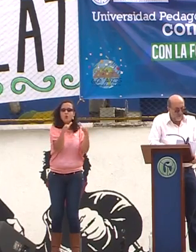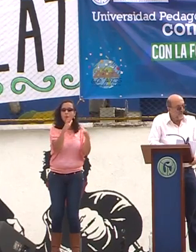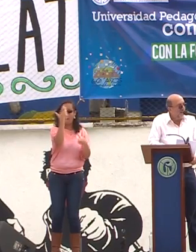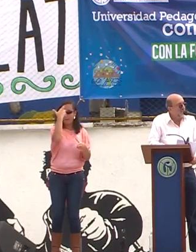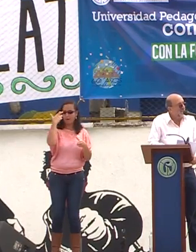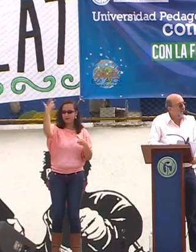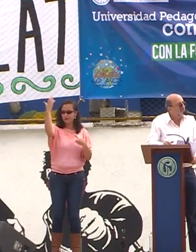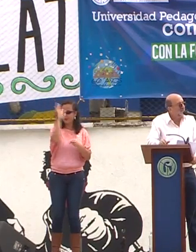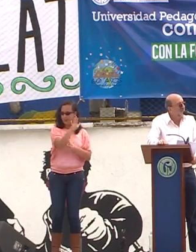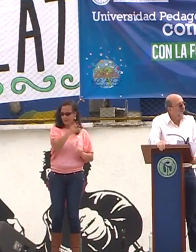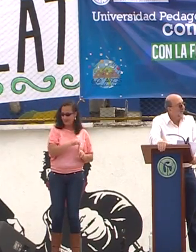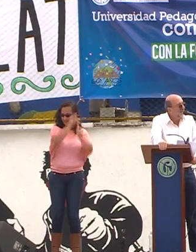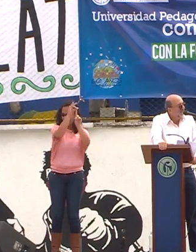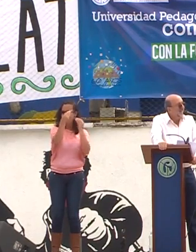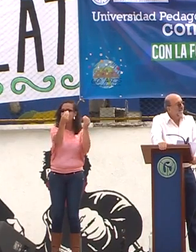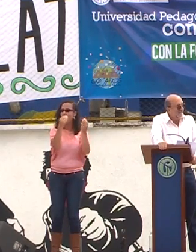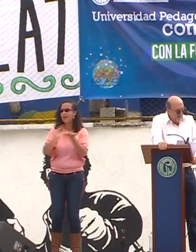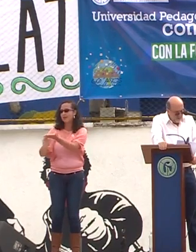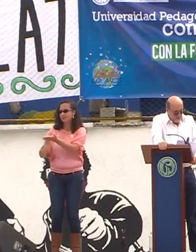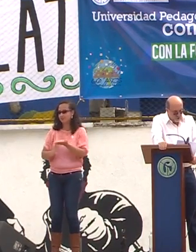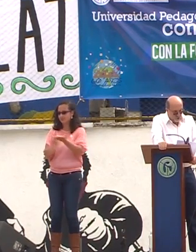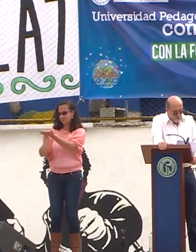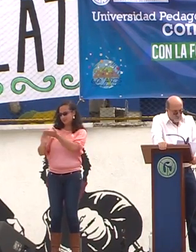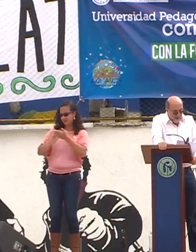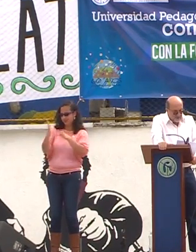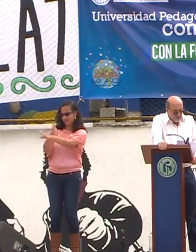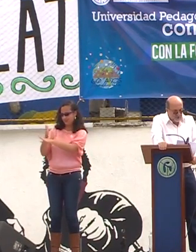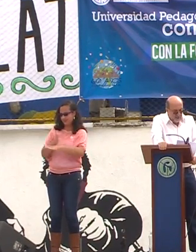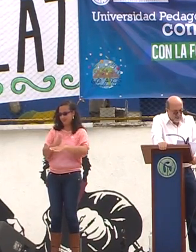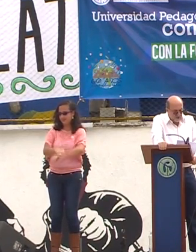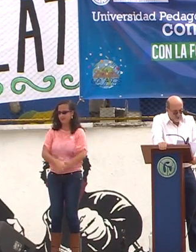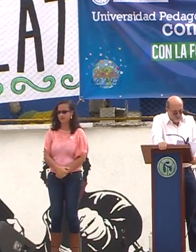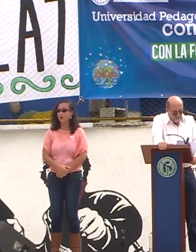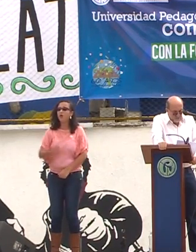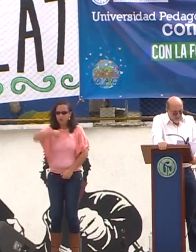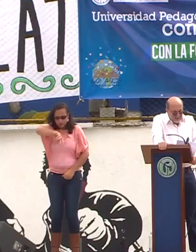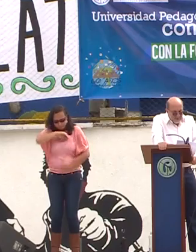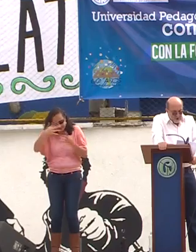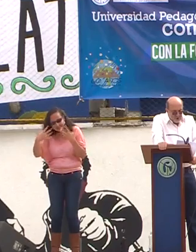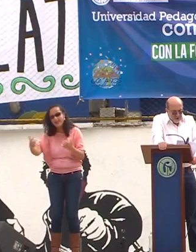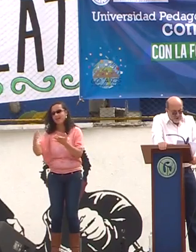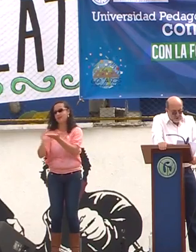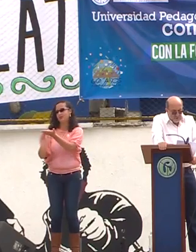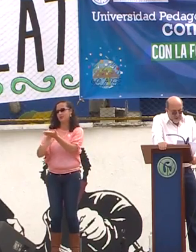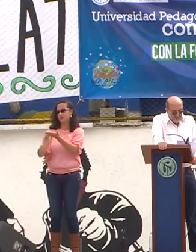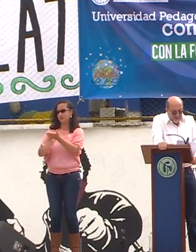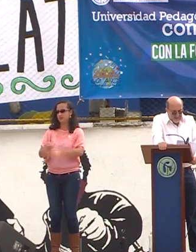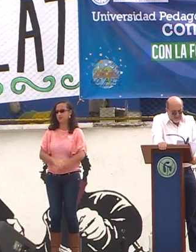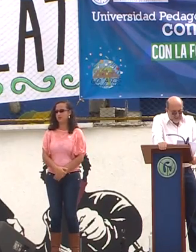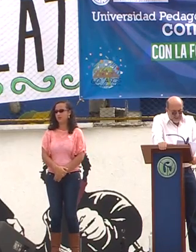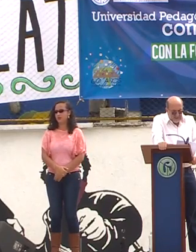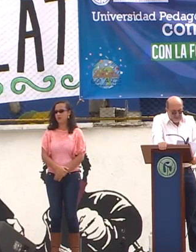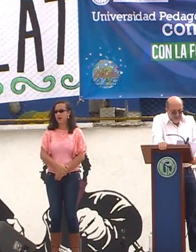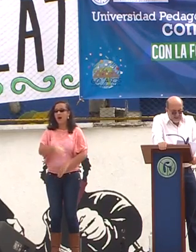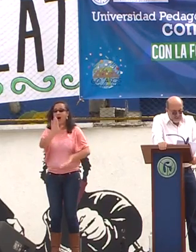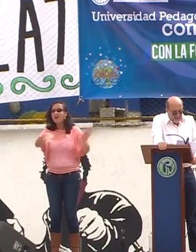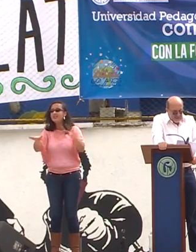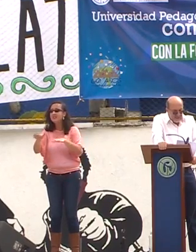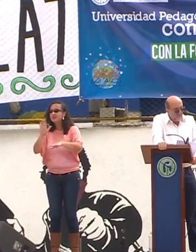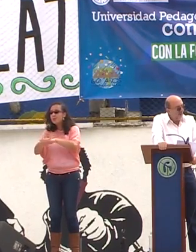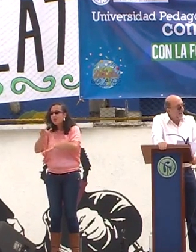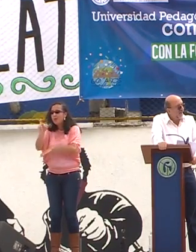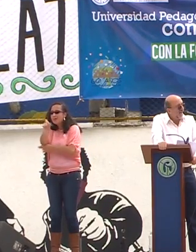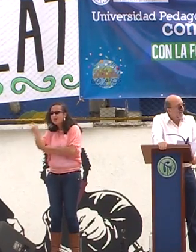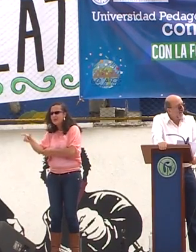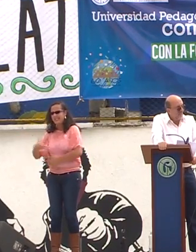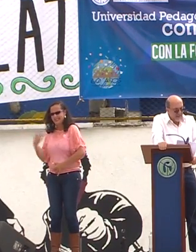estas problemáticas. Queremos ocuparnos de esto, de los síntomas de esta realidad